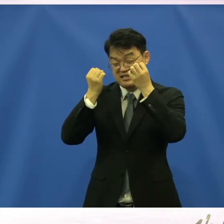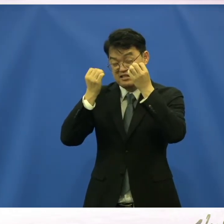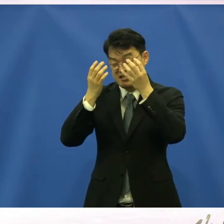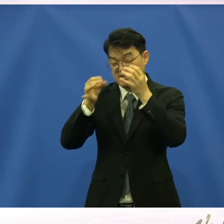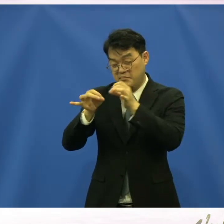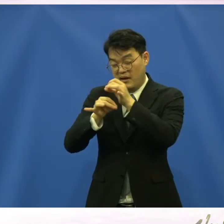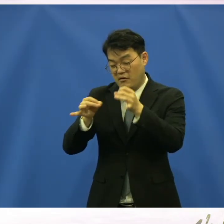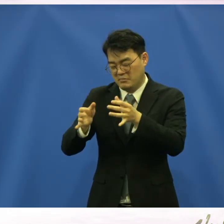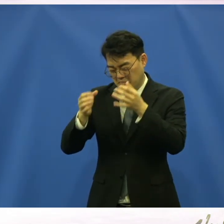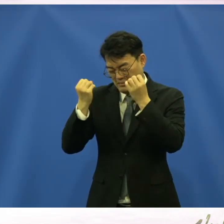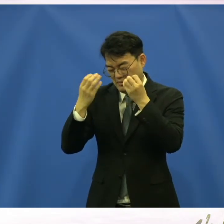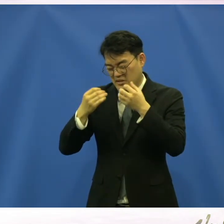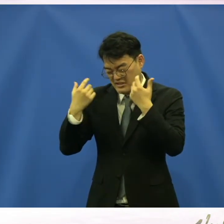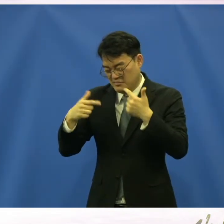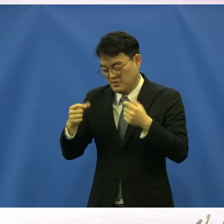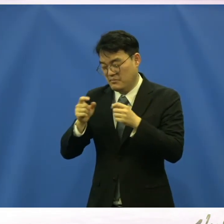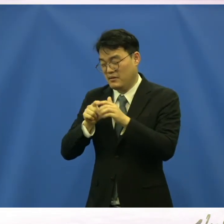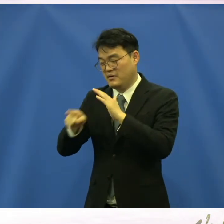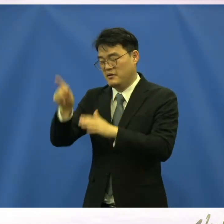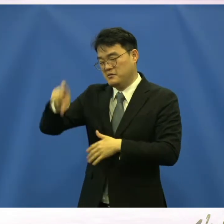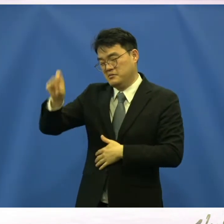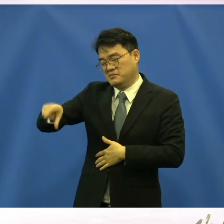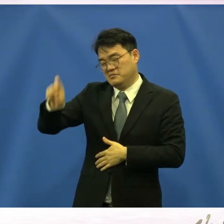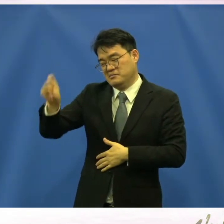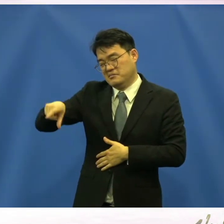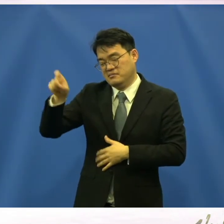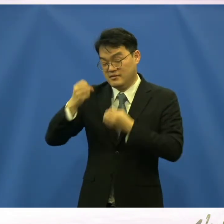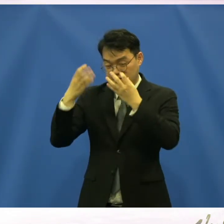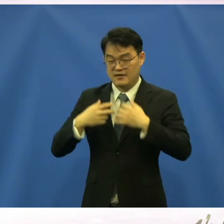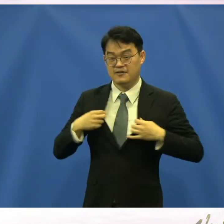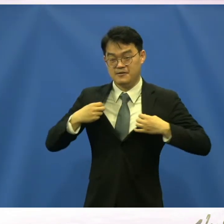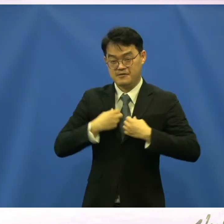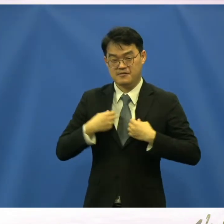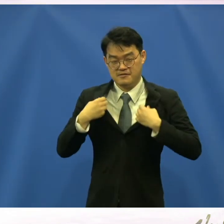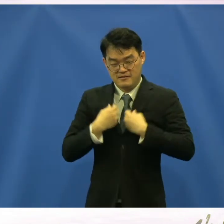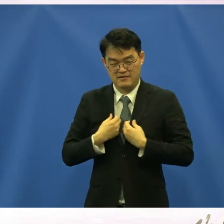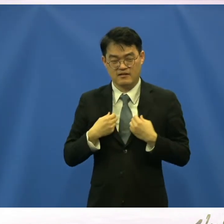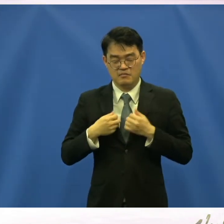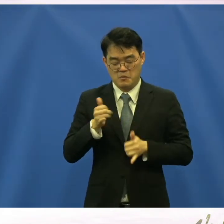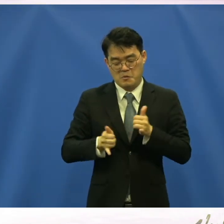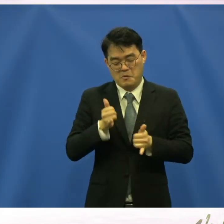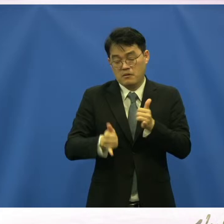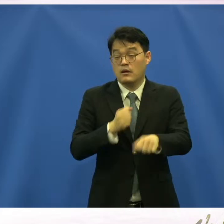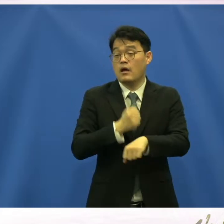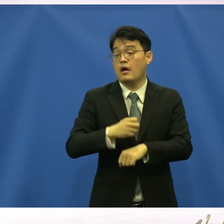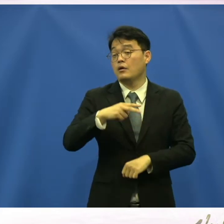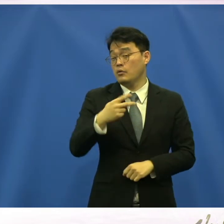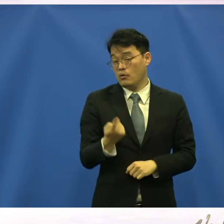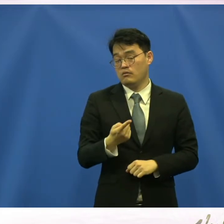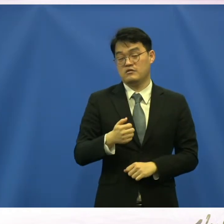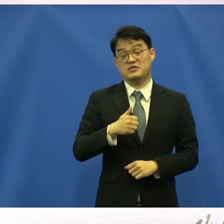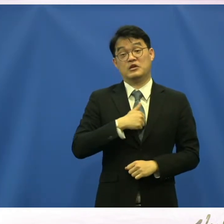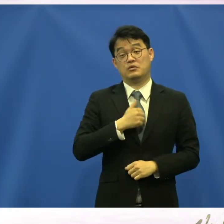걸어야 돼. 근데 새 옷을 아무리 입어도, 아무리 멋있는 옷을 입어도 자존감은 올라가지 않는 거예요.